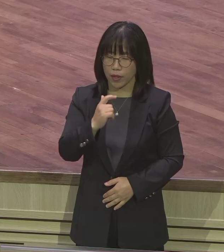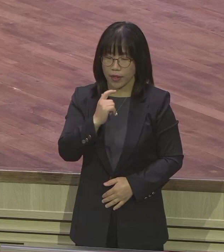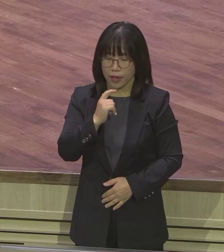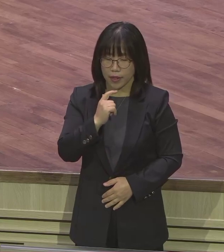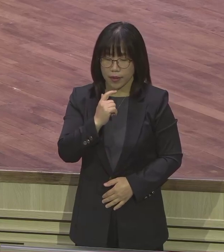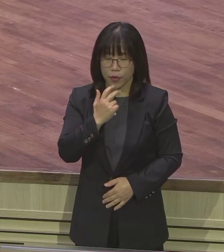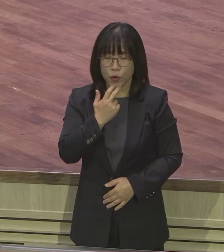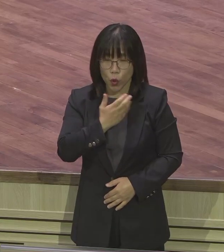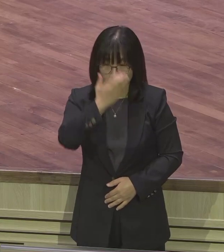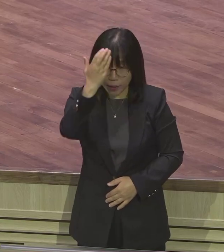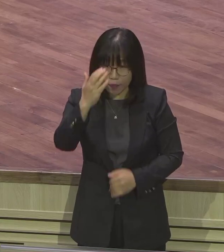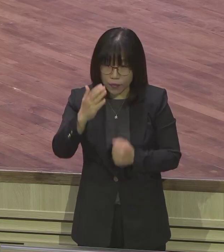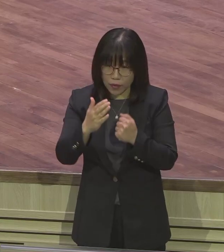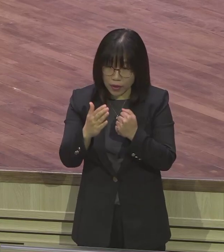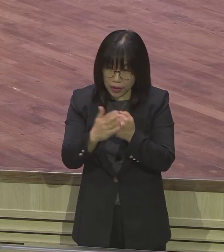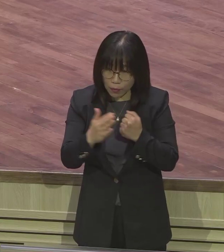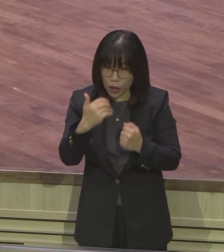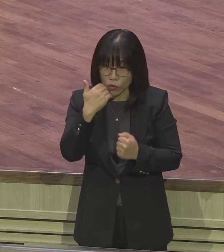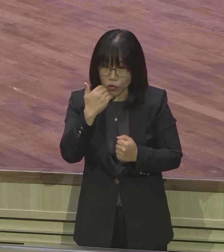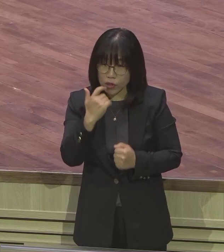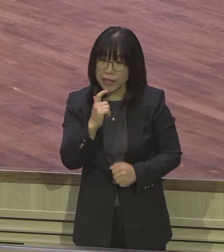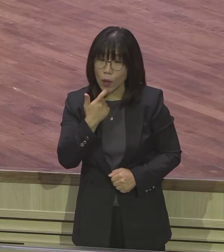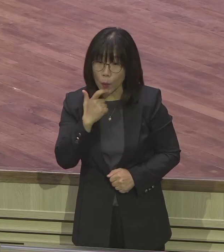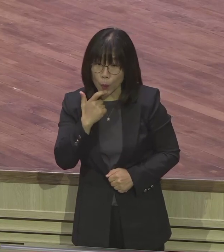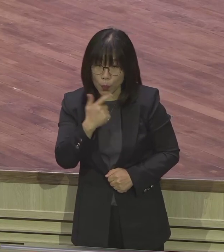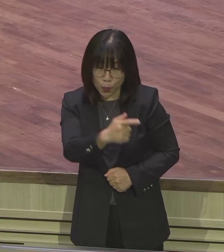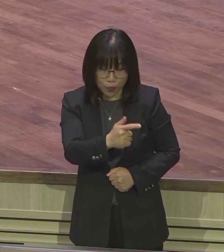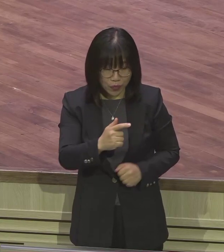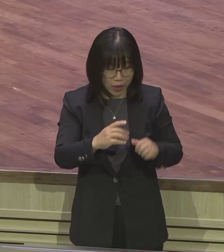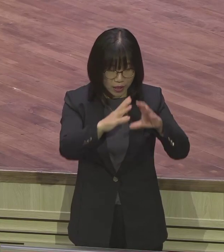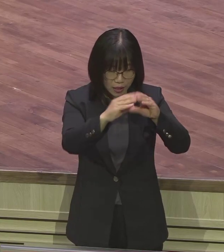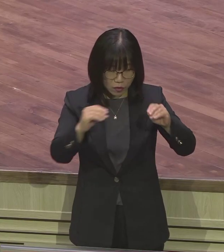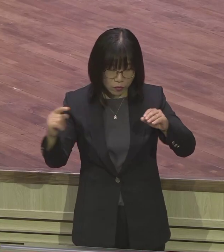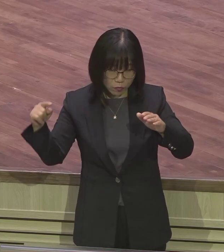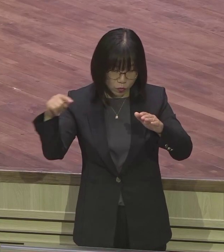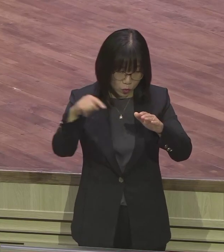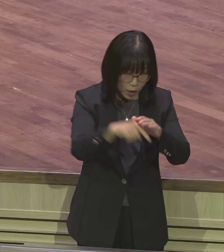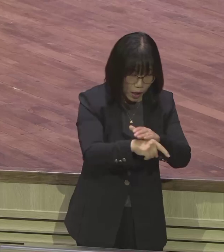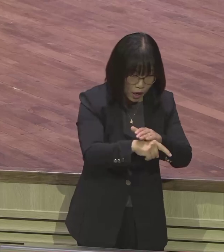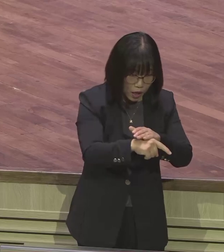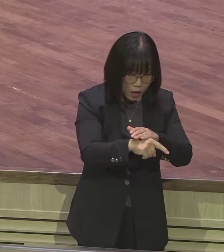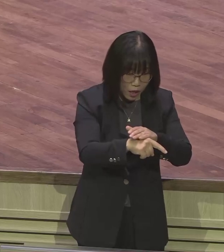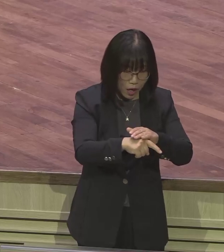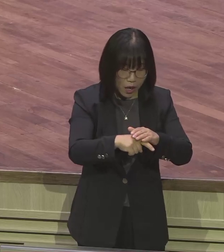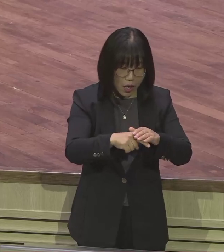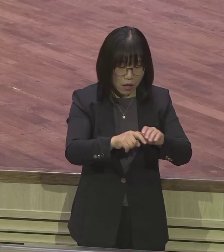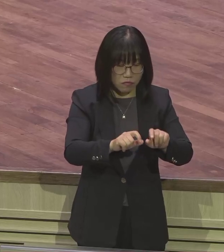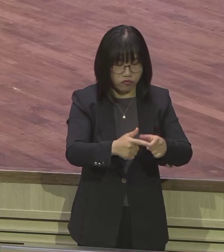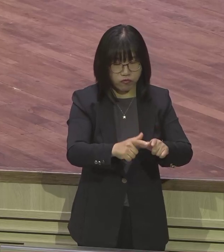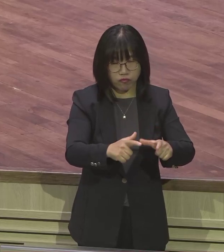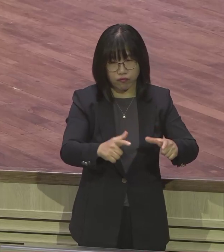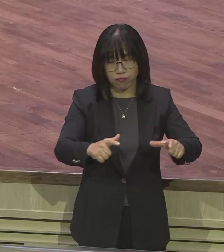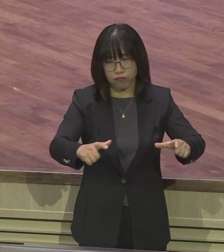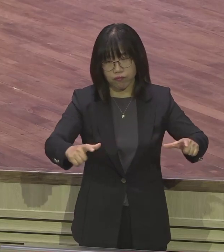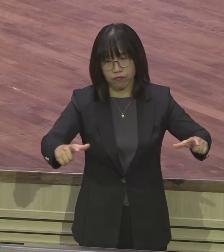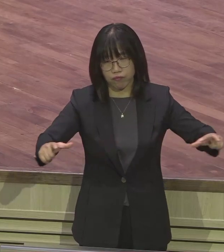이 야곱의 후손들이 얼마나 확대됐냐. 400만까지 200만